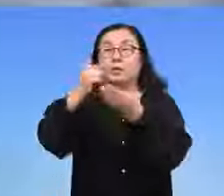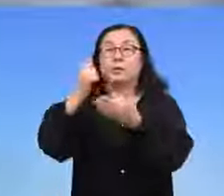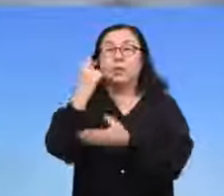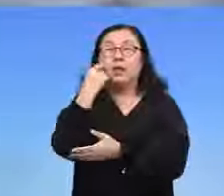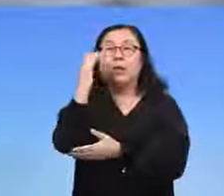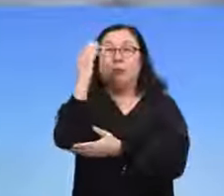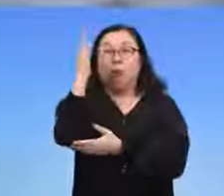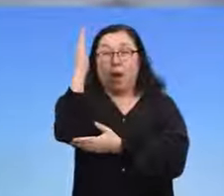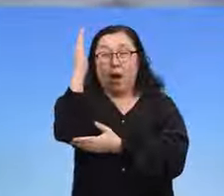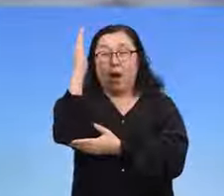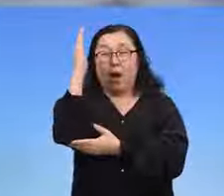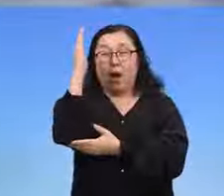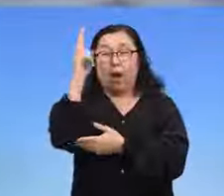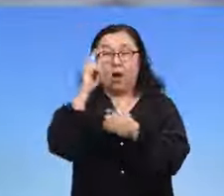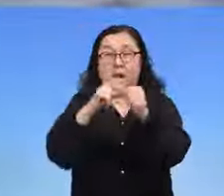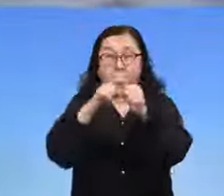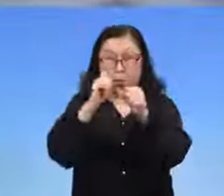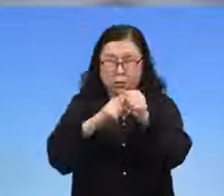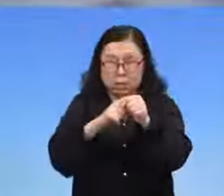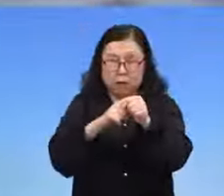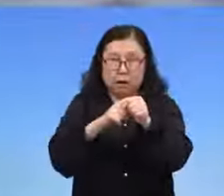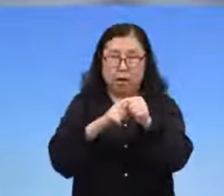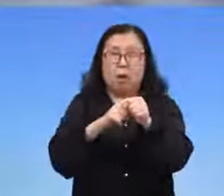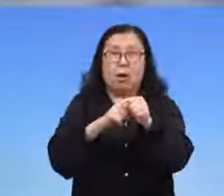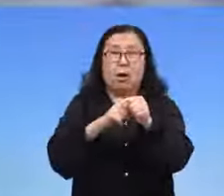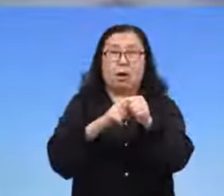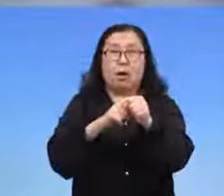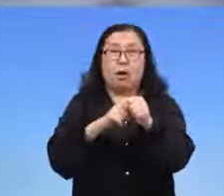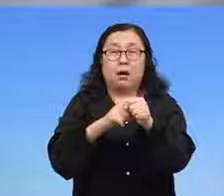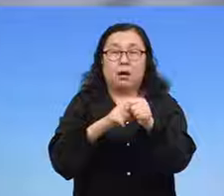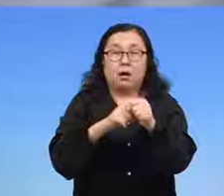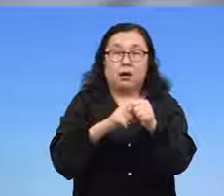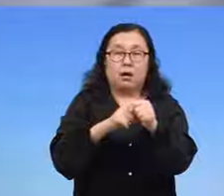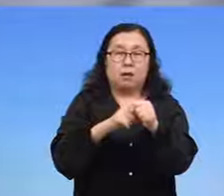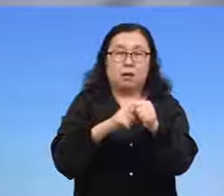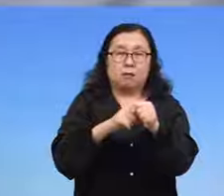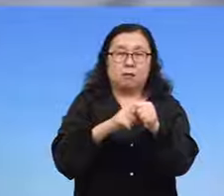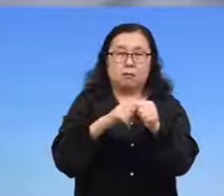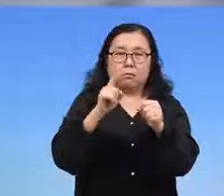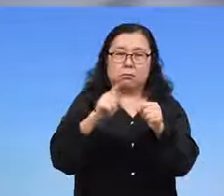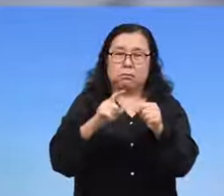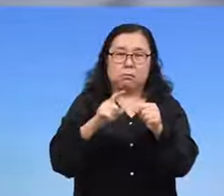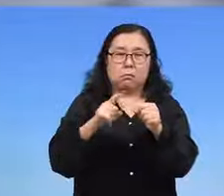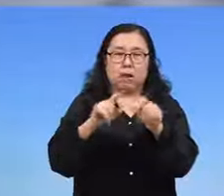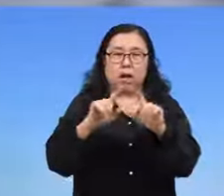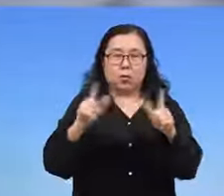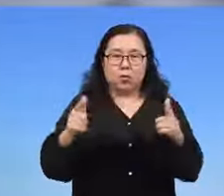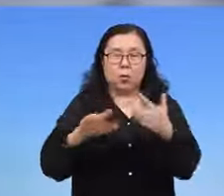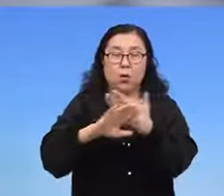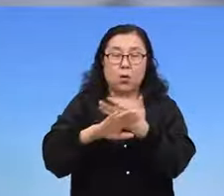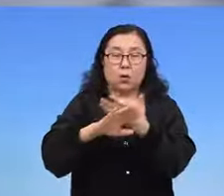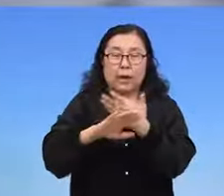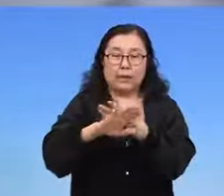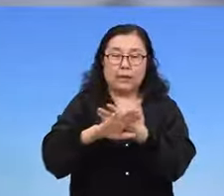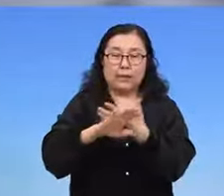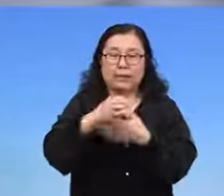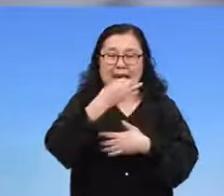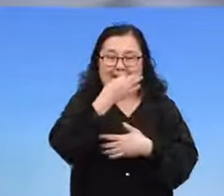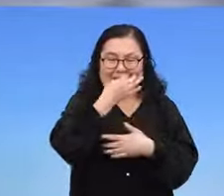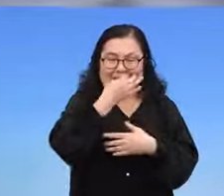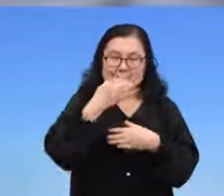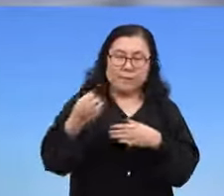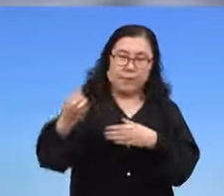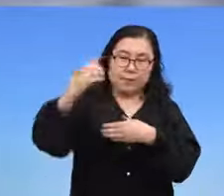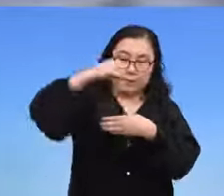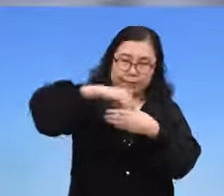하나님께 영광이라고 하는 이 목적, 이 목표 말고 다른 게 생기면, 탐욕이 들어오면은 제가 경직이 되는 거고,